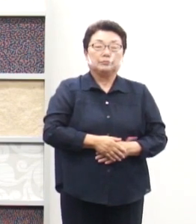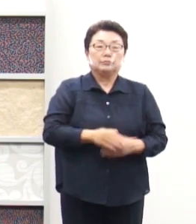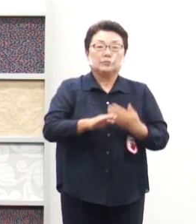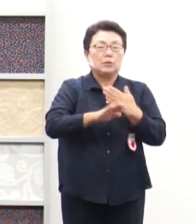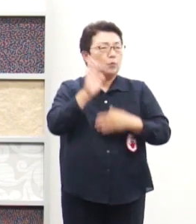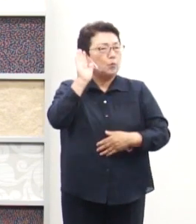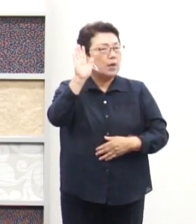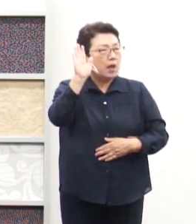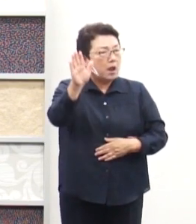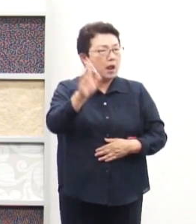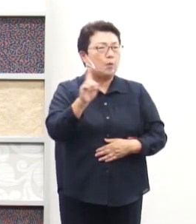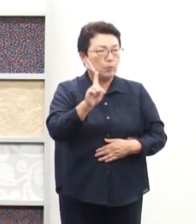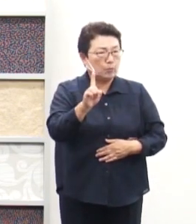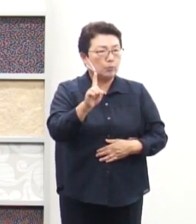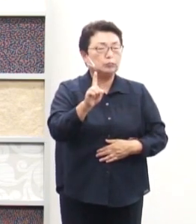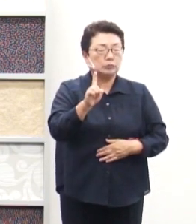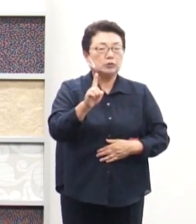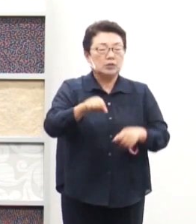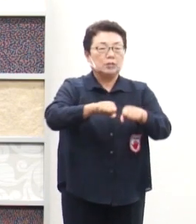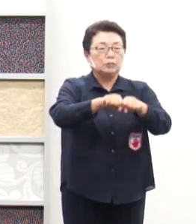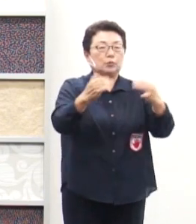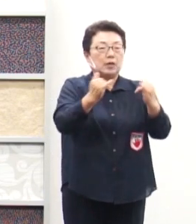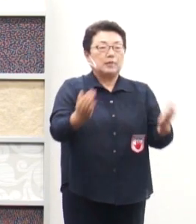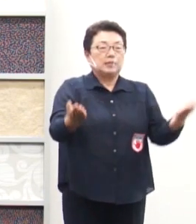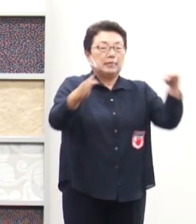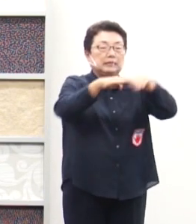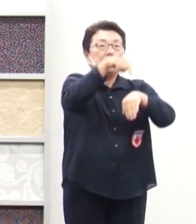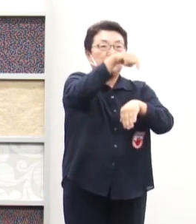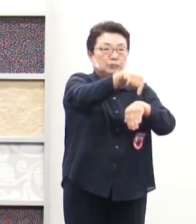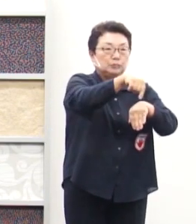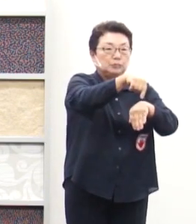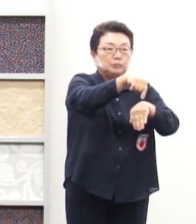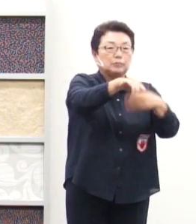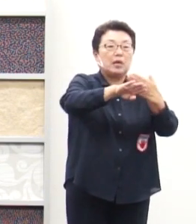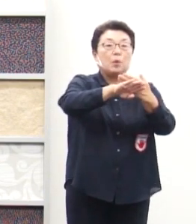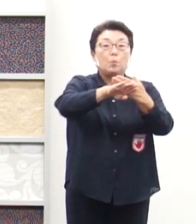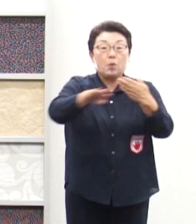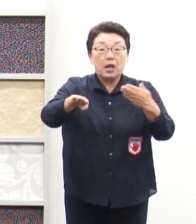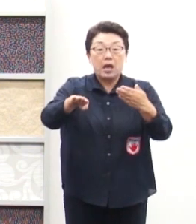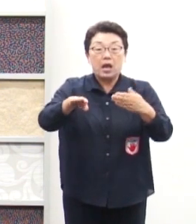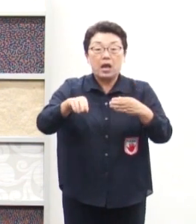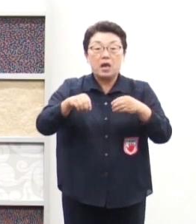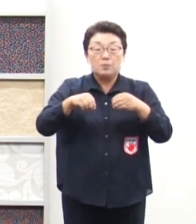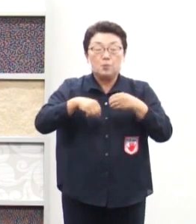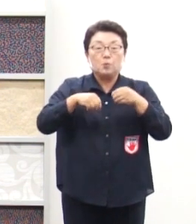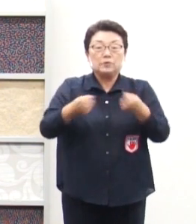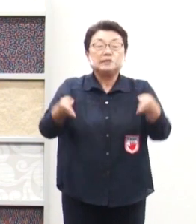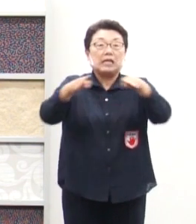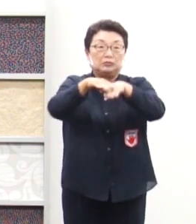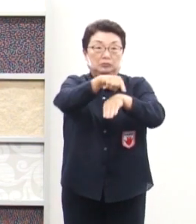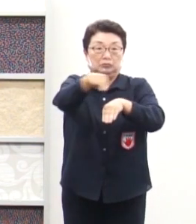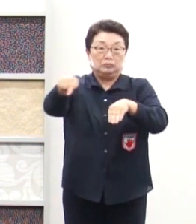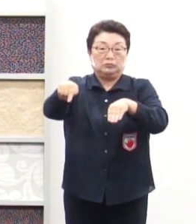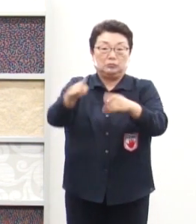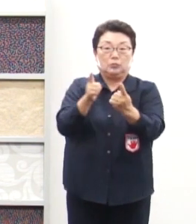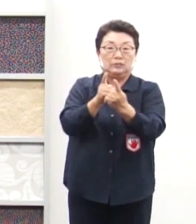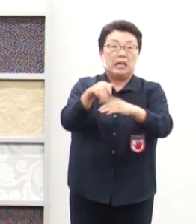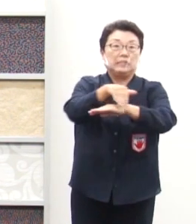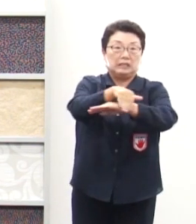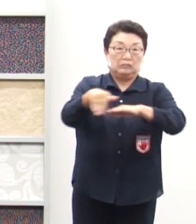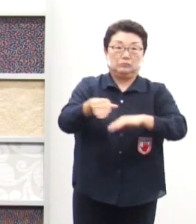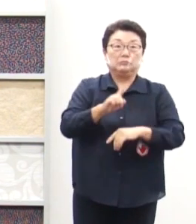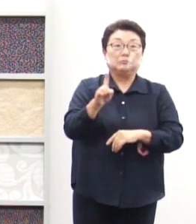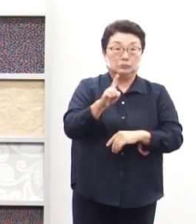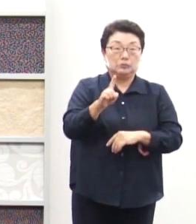今後の対策ですけれども、障害者施設関係ほかの、クラスター化しやすい施設に対します、今後の対策であります